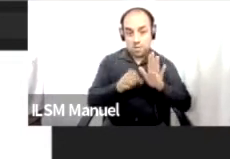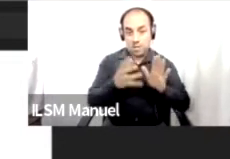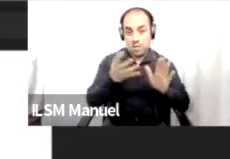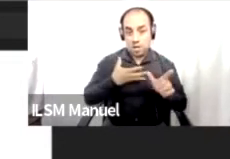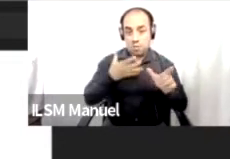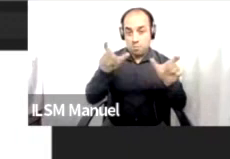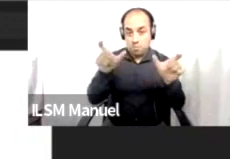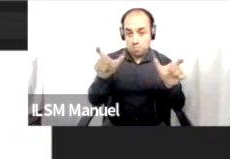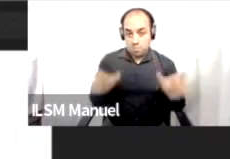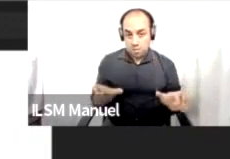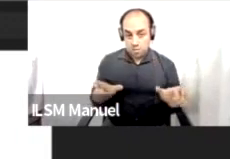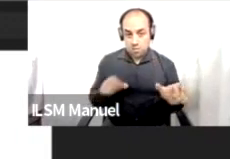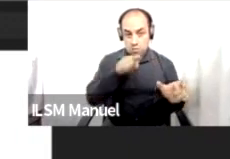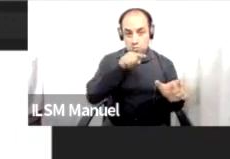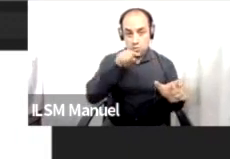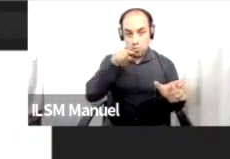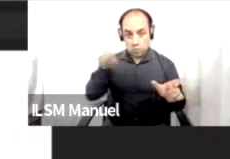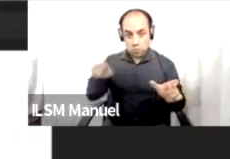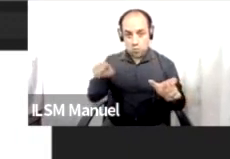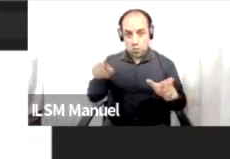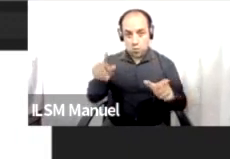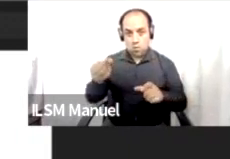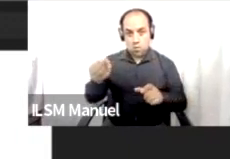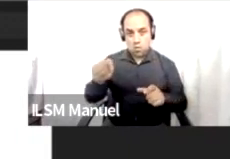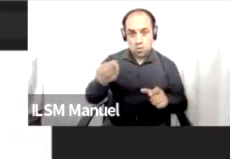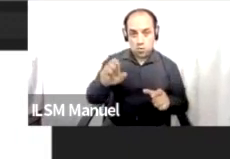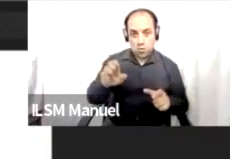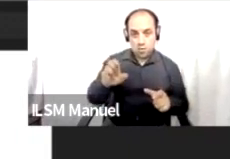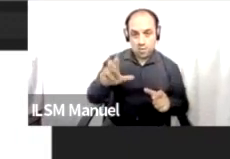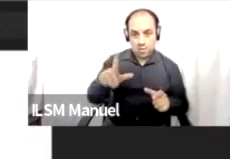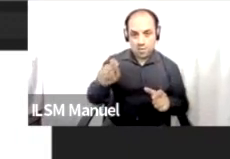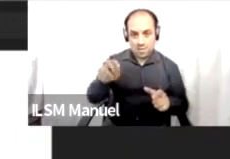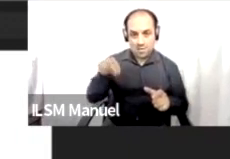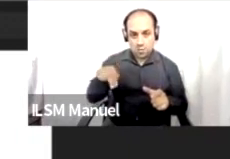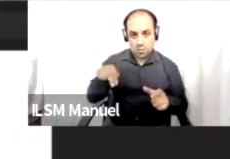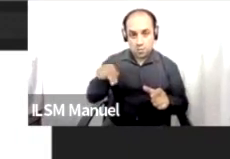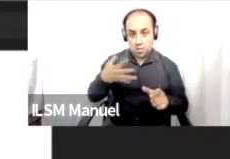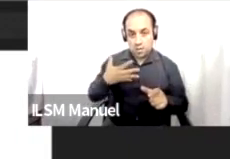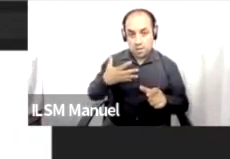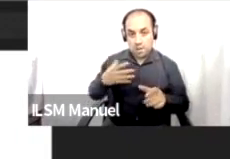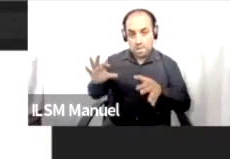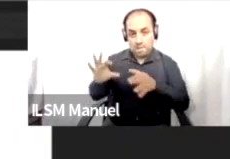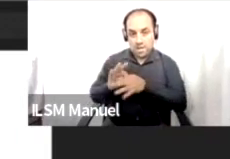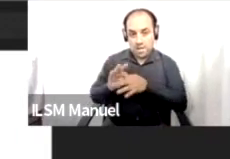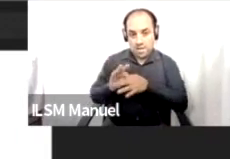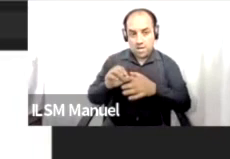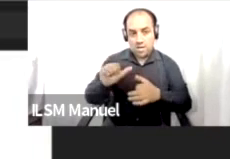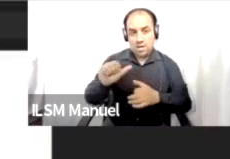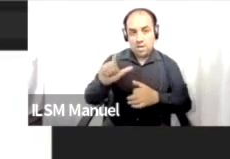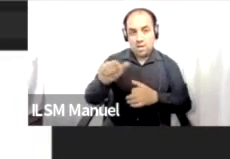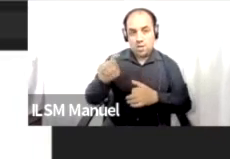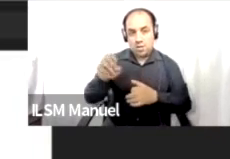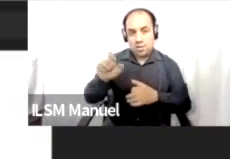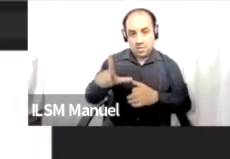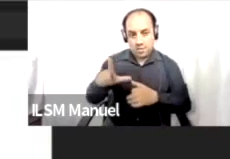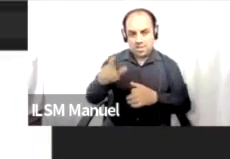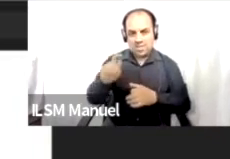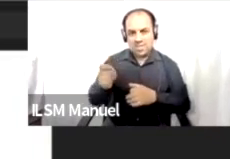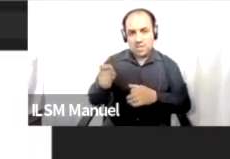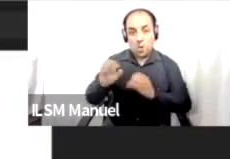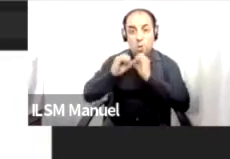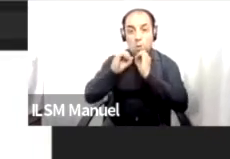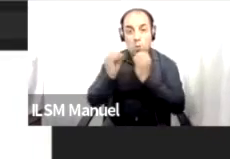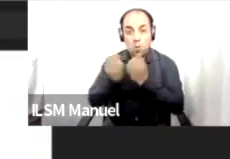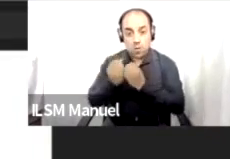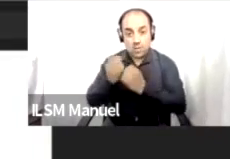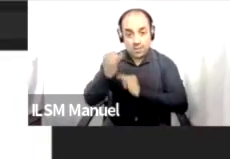están los teletones que no se apegan a la estructura de la Oritel. La Oritel es la Organización Internacional de